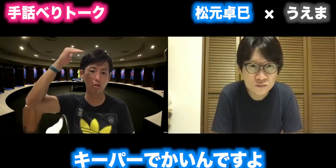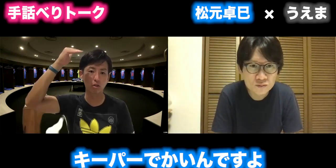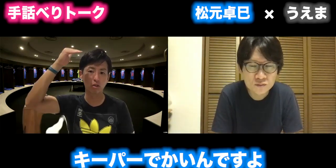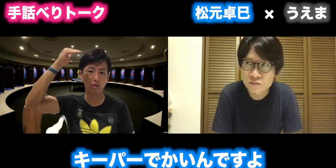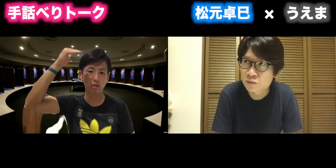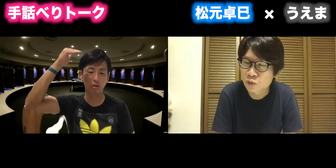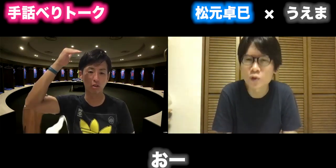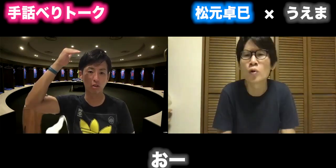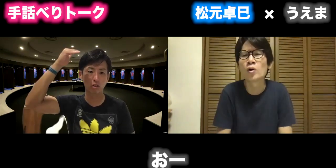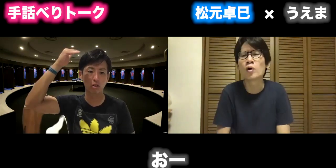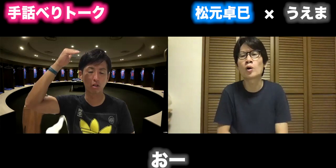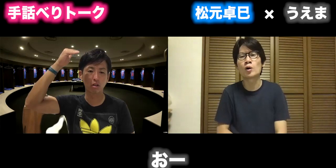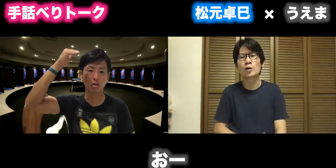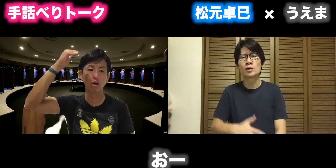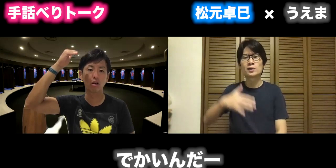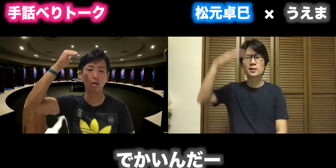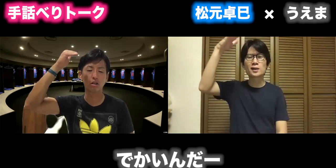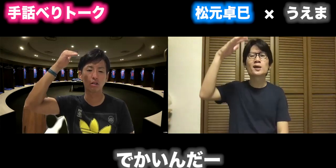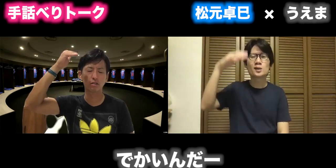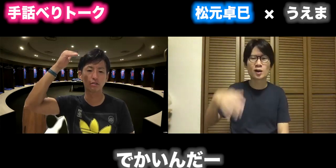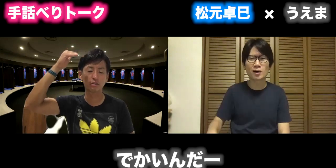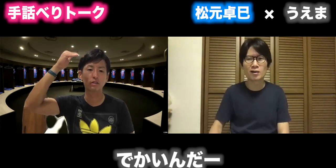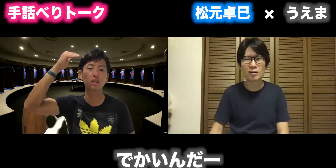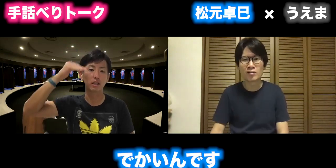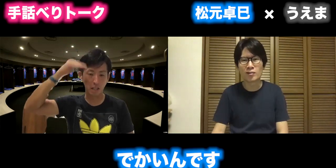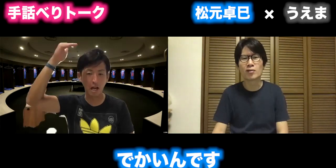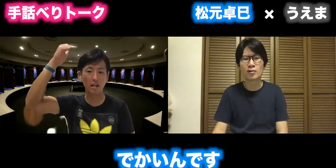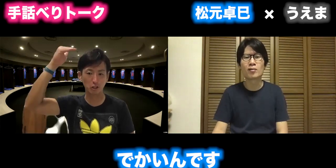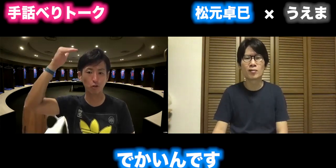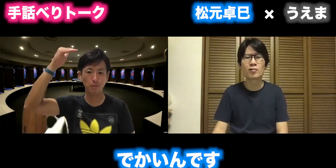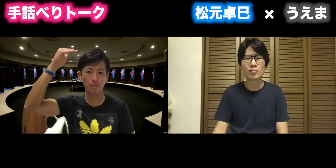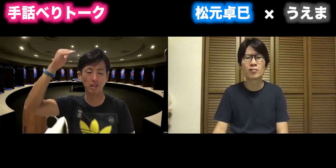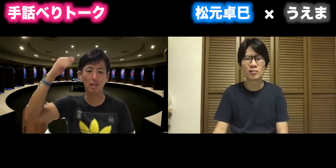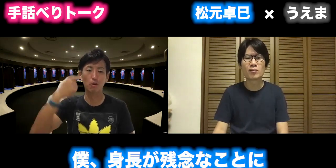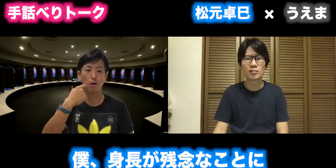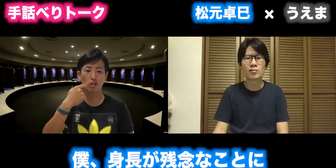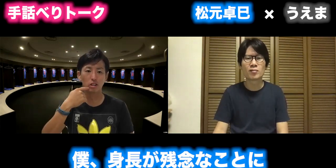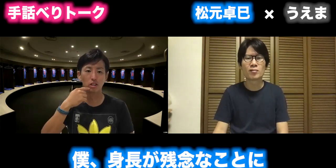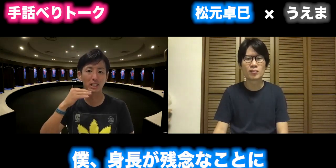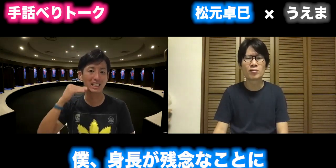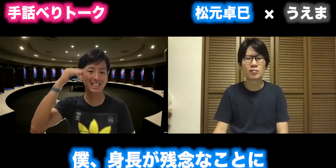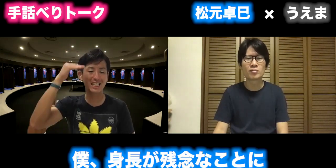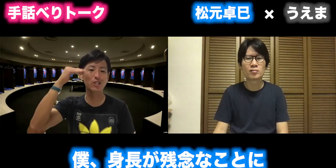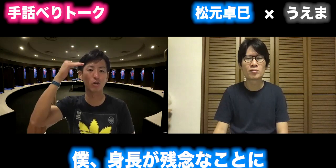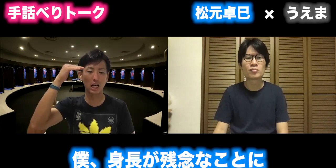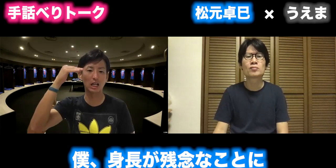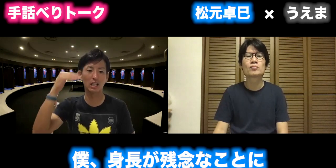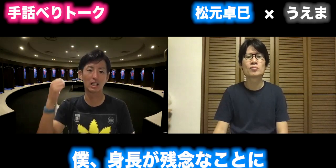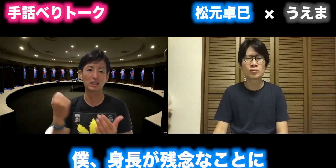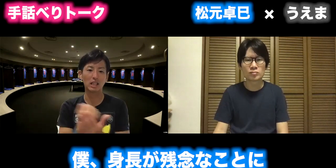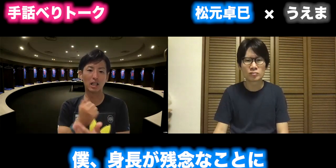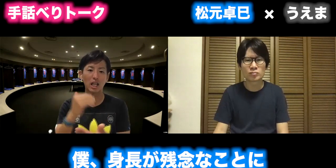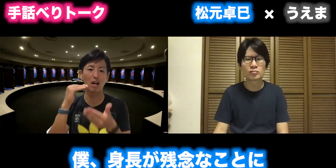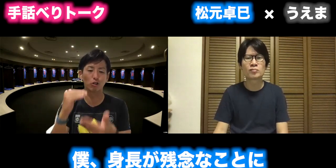よもう理解 an へ管立北る身長が